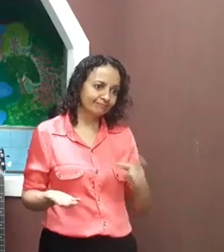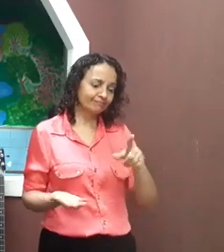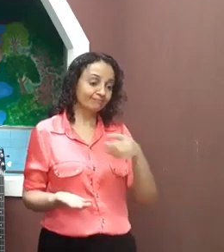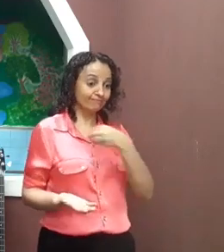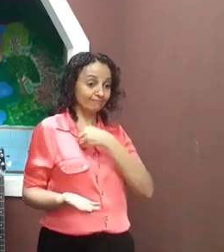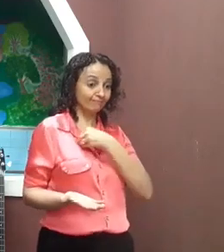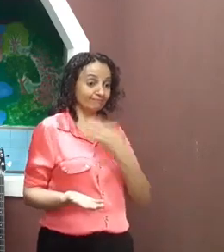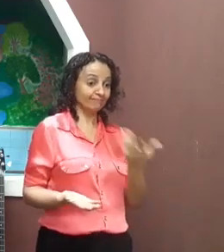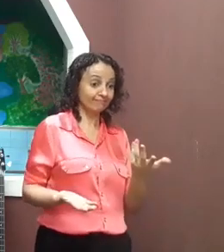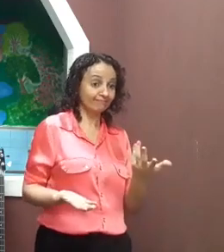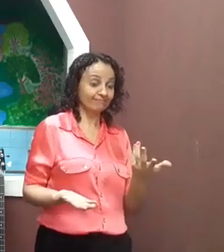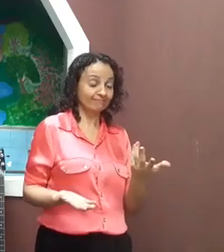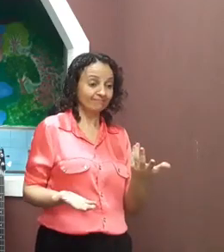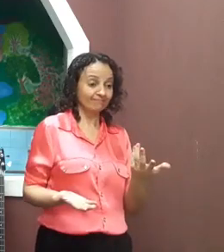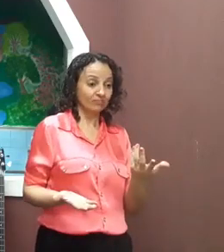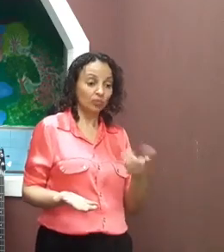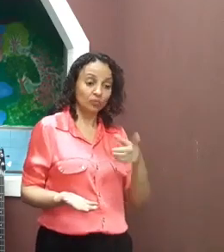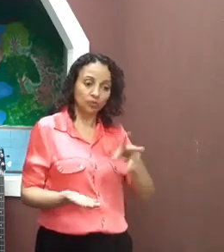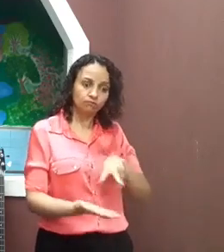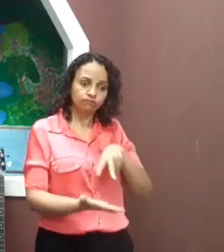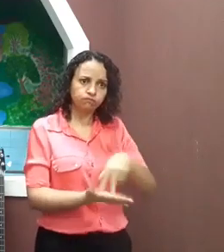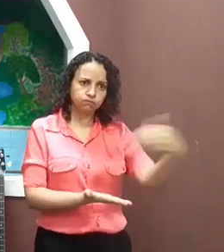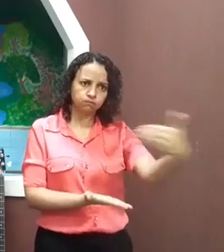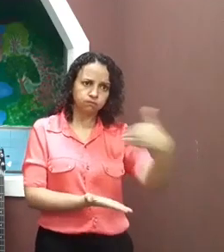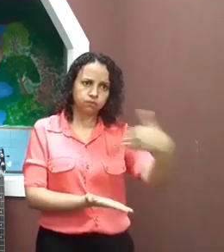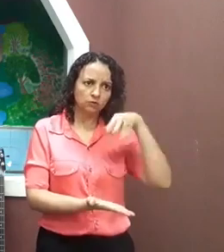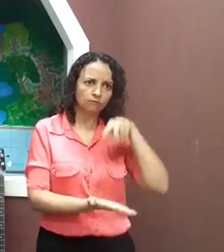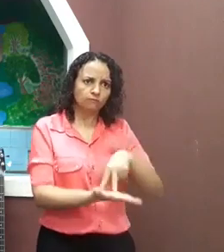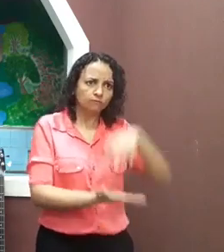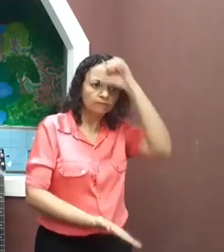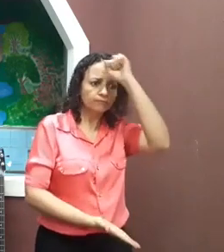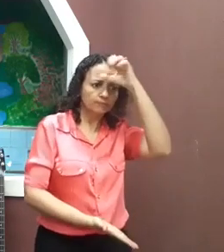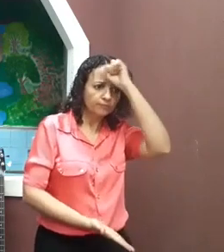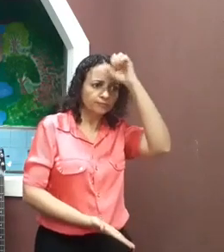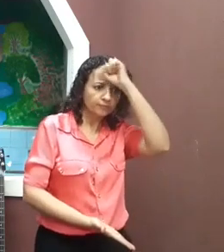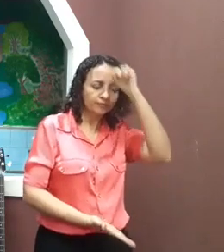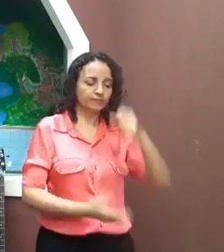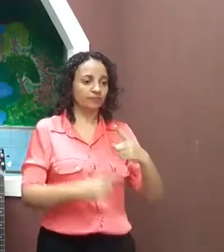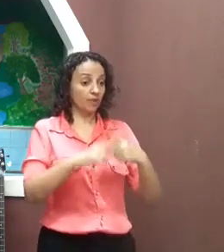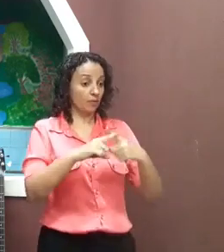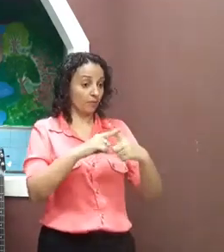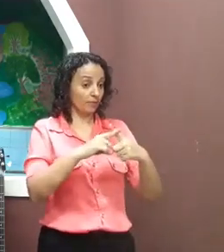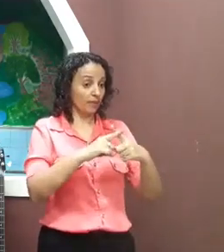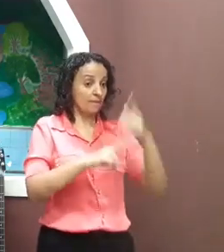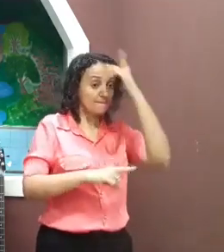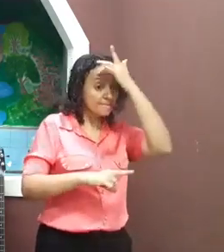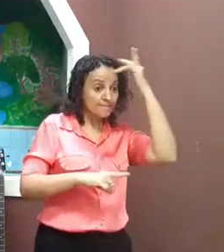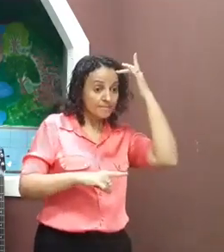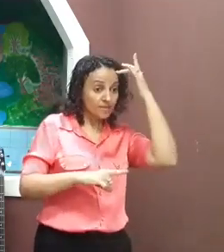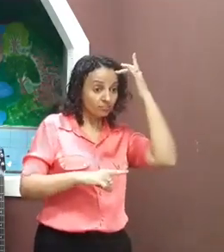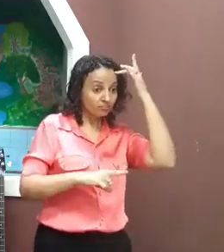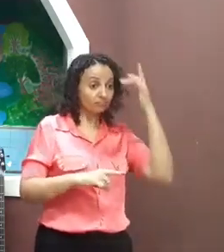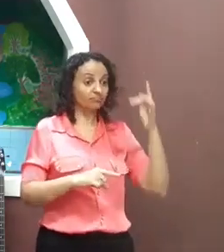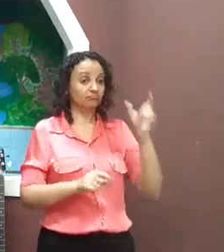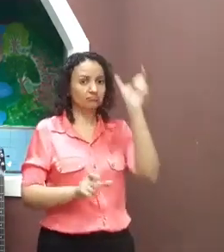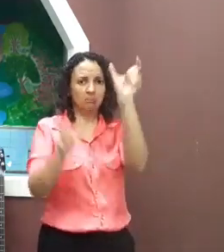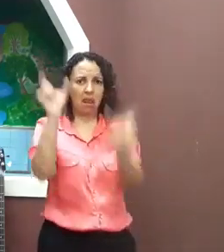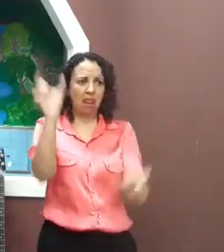abandonam você, mas você deixa de estar perto. E aí você não recebe aquela fortaleza. Nós estamos estudando pela